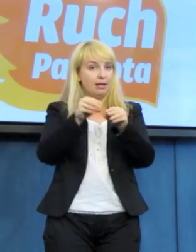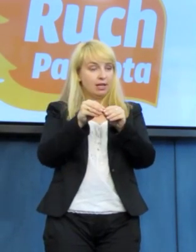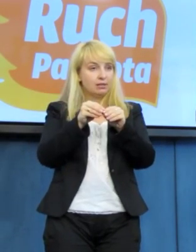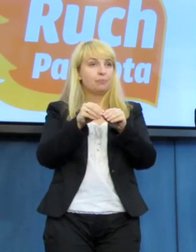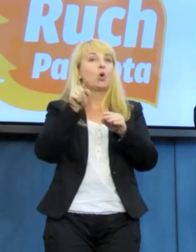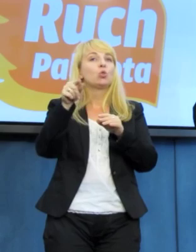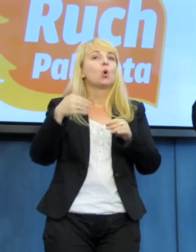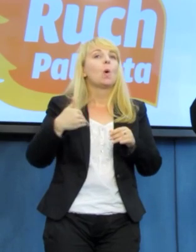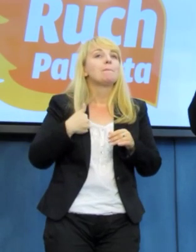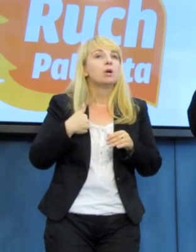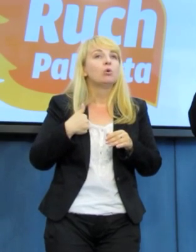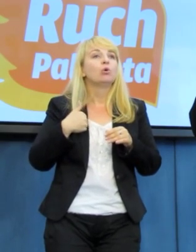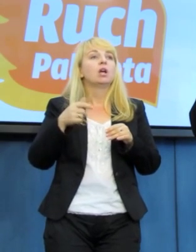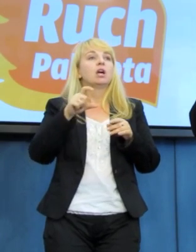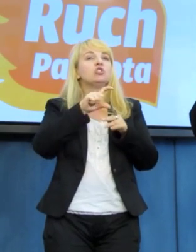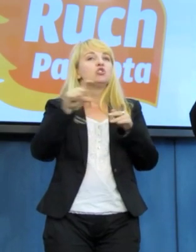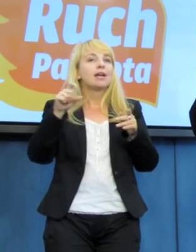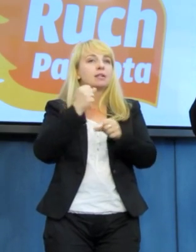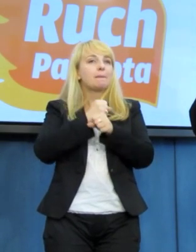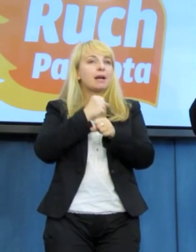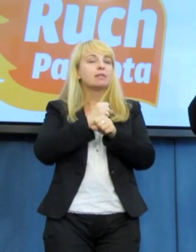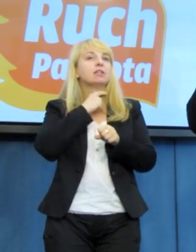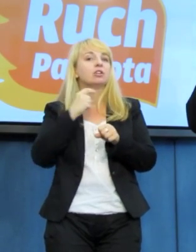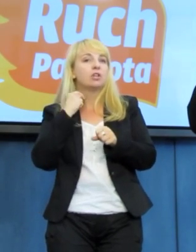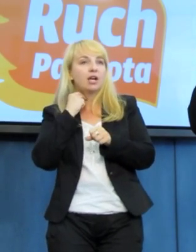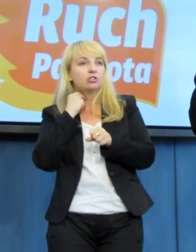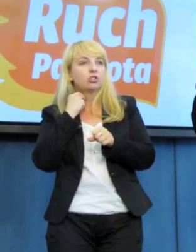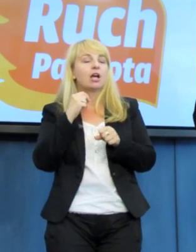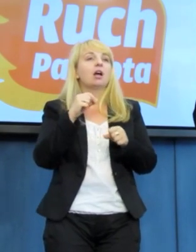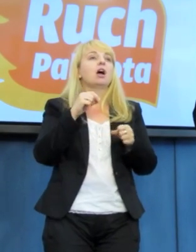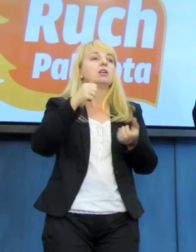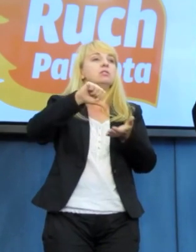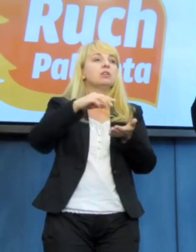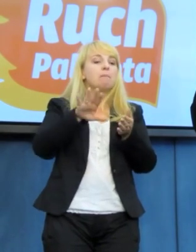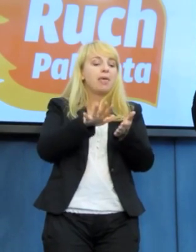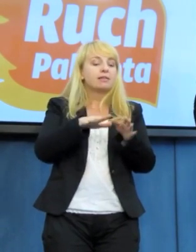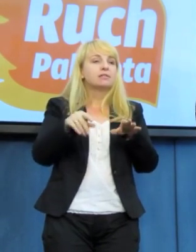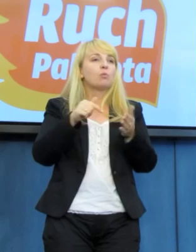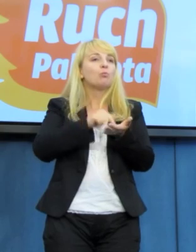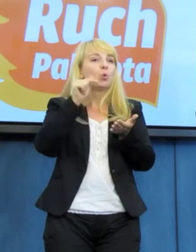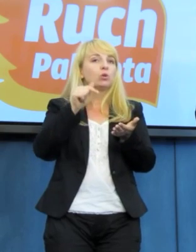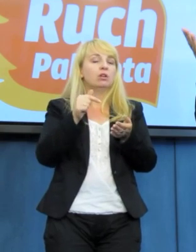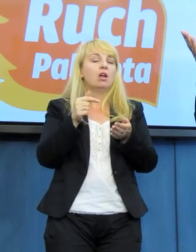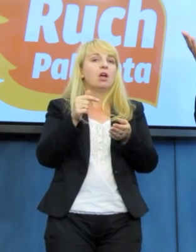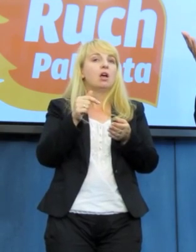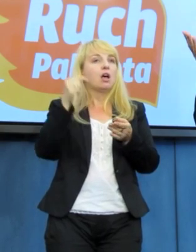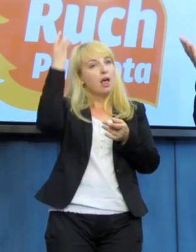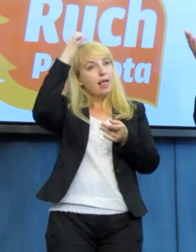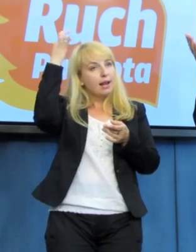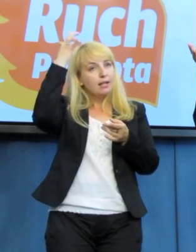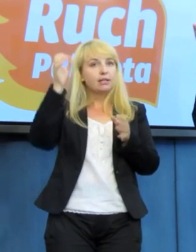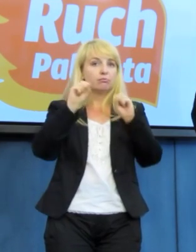księdza katechety. Liczy się do emerytury. Czyli ten czas, kiedy księża uczyli w